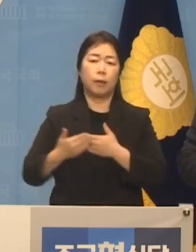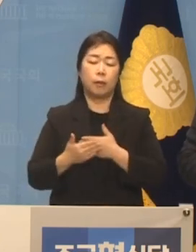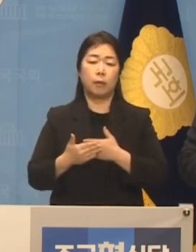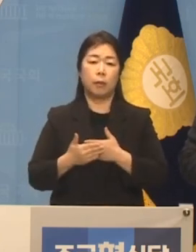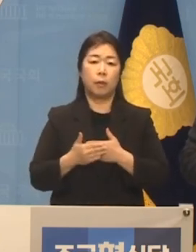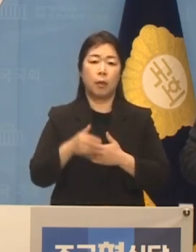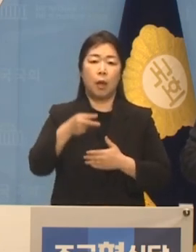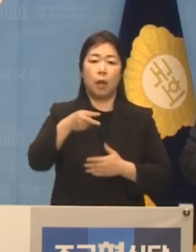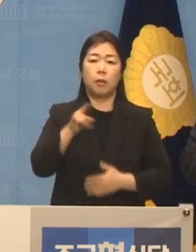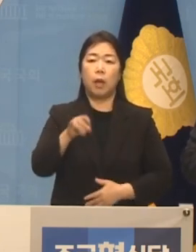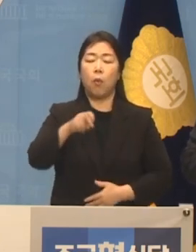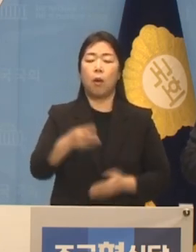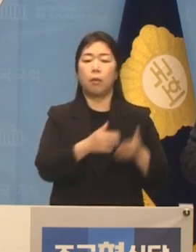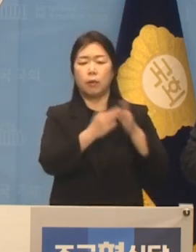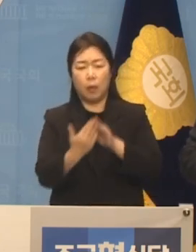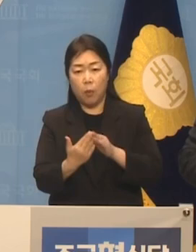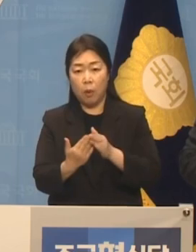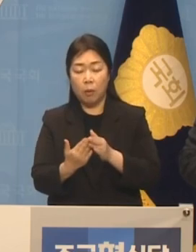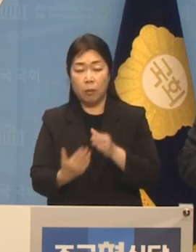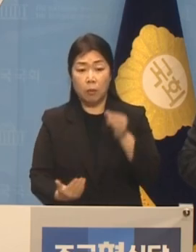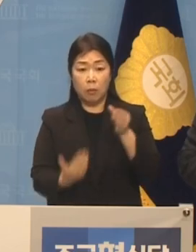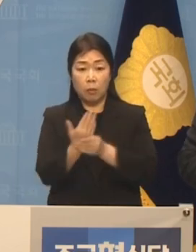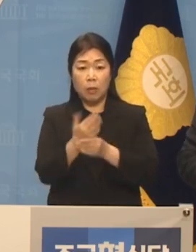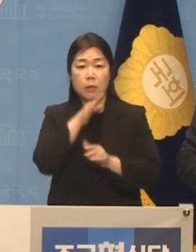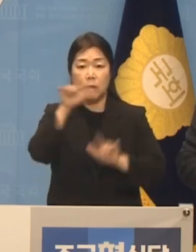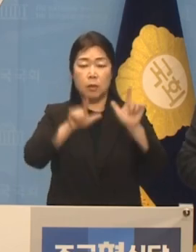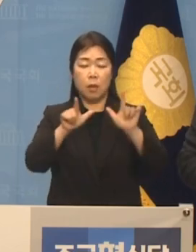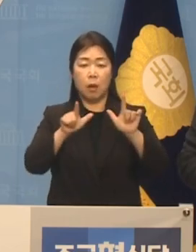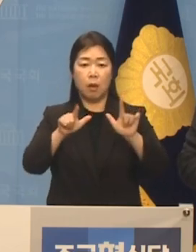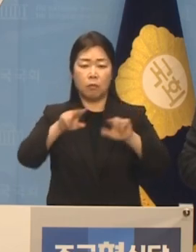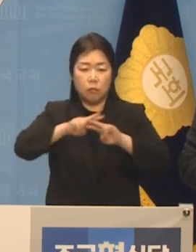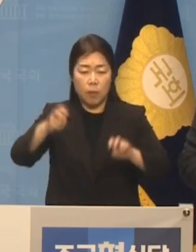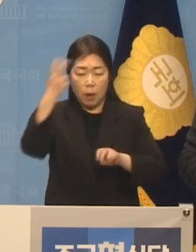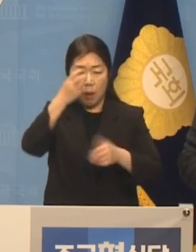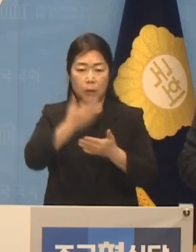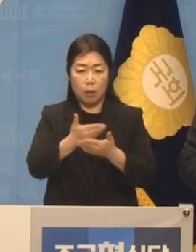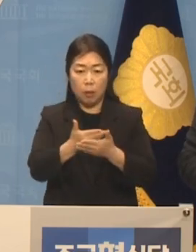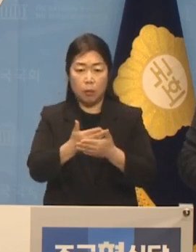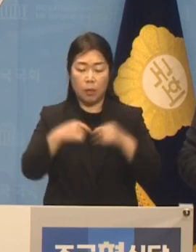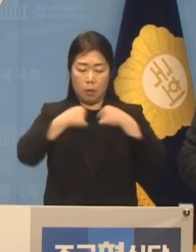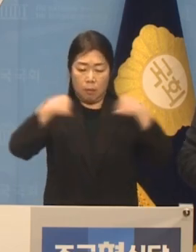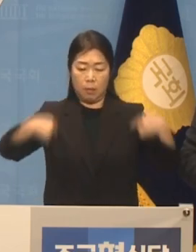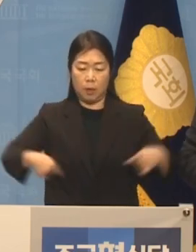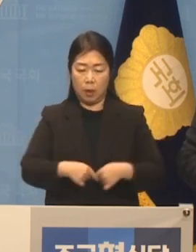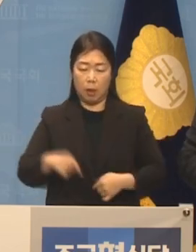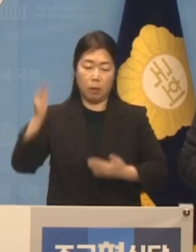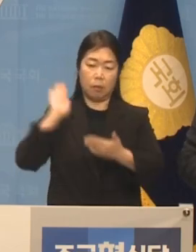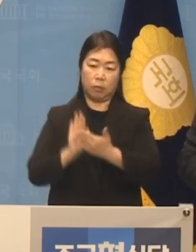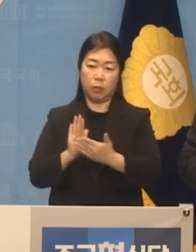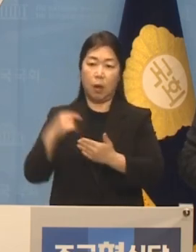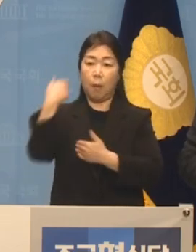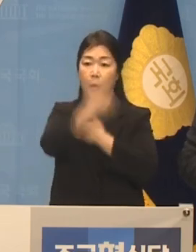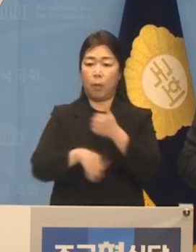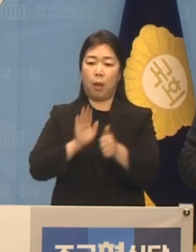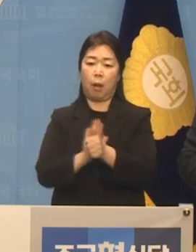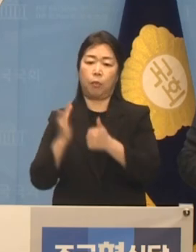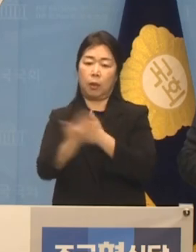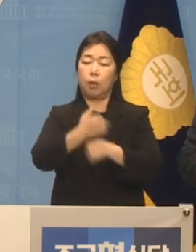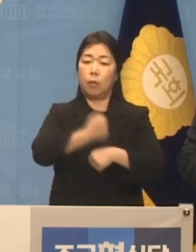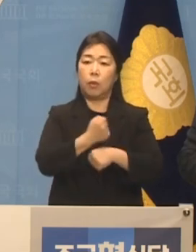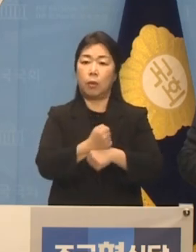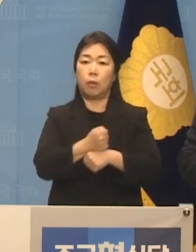세월호 진상규명을 요구하는 피켓을 걸고 버스를 타고 전철을 타면서 사회적